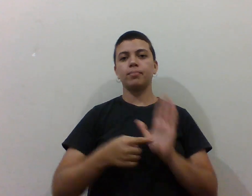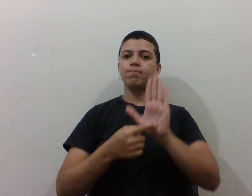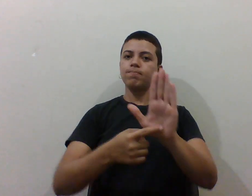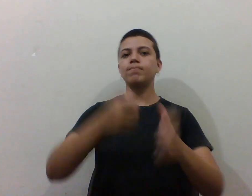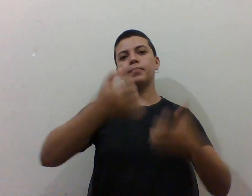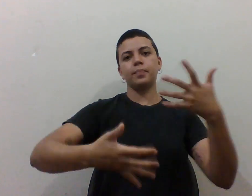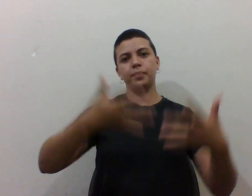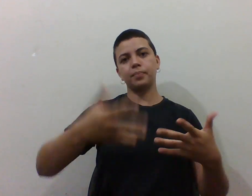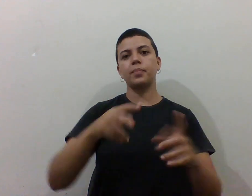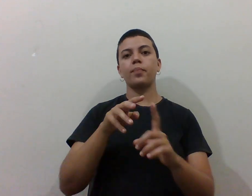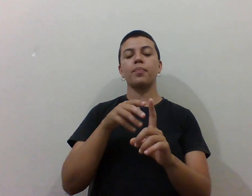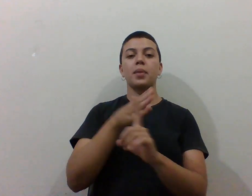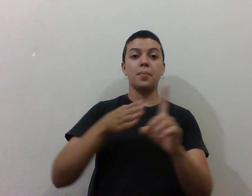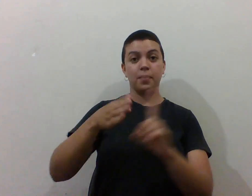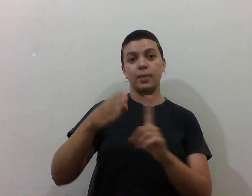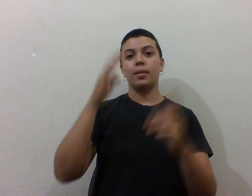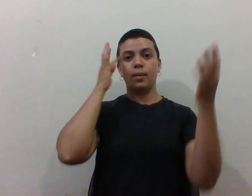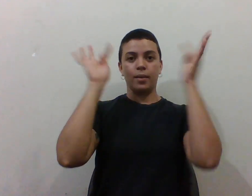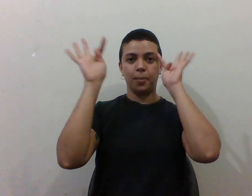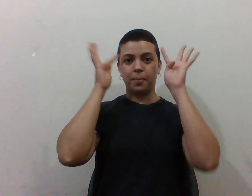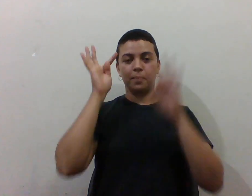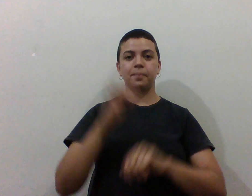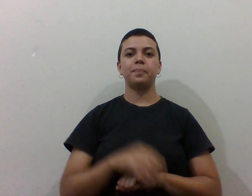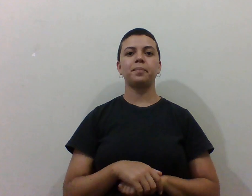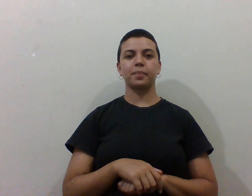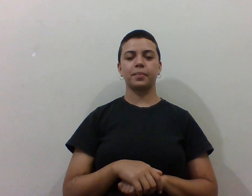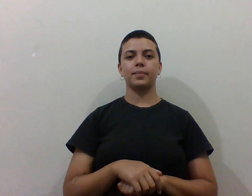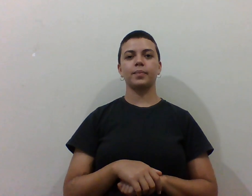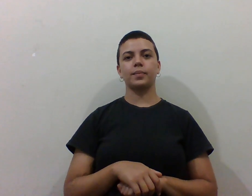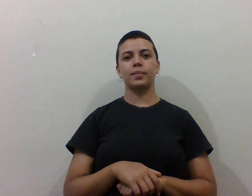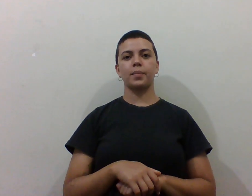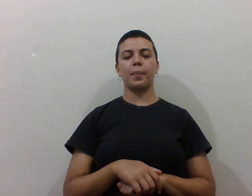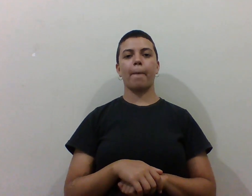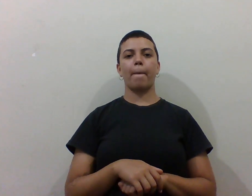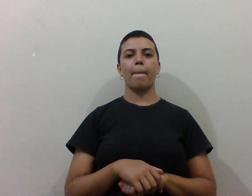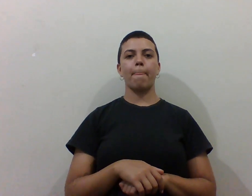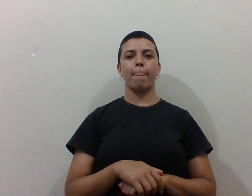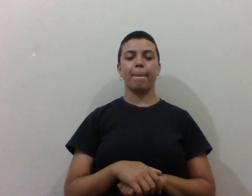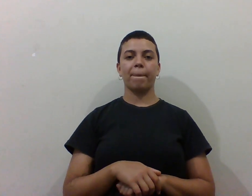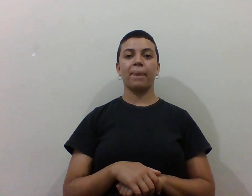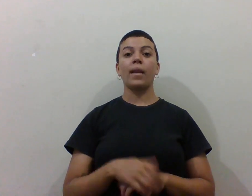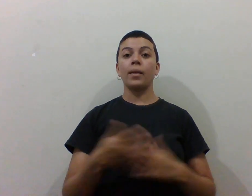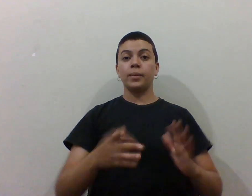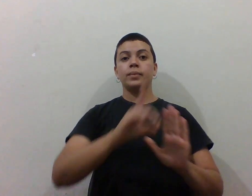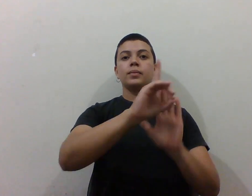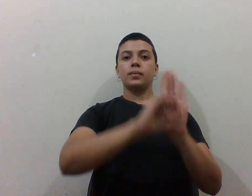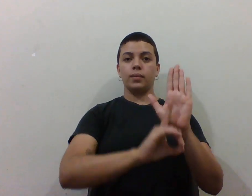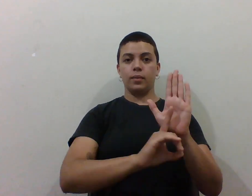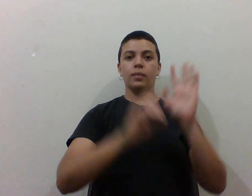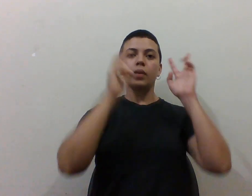teórica. Para o direito, direitos humanos são elementos reconhecidos pelos Estados